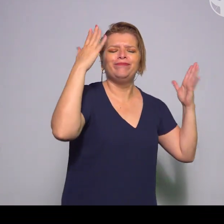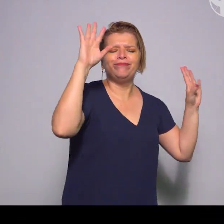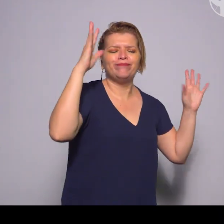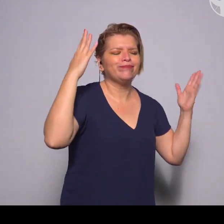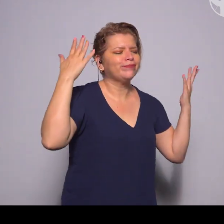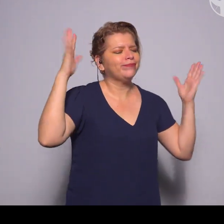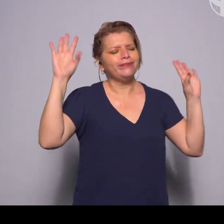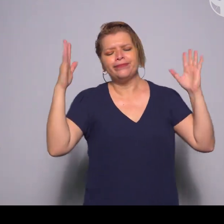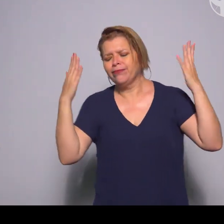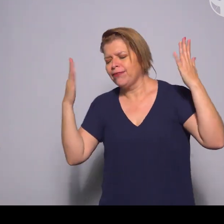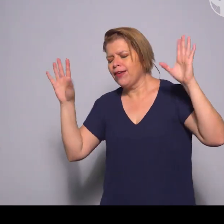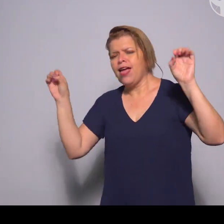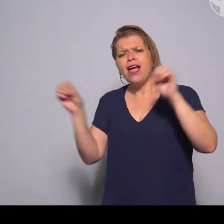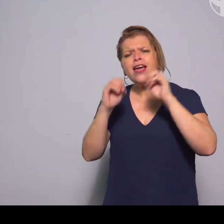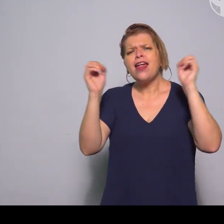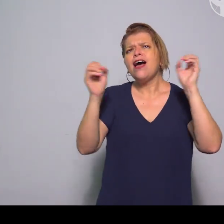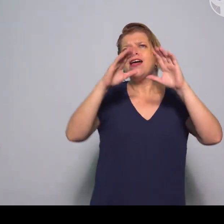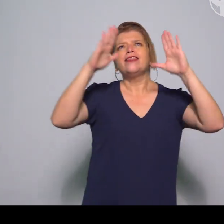fidelidad,